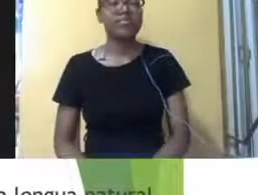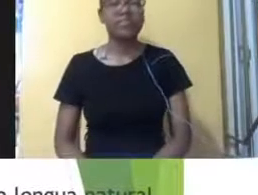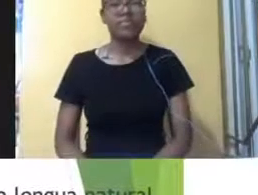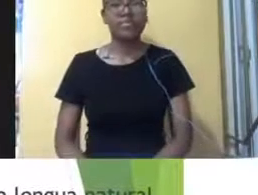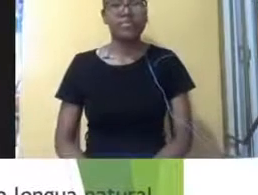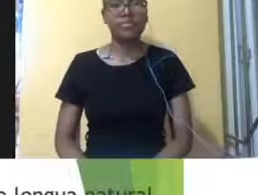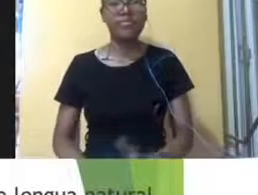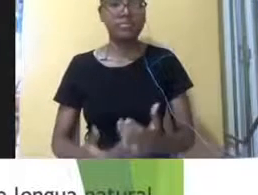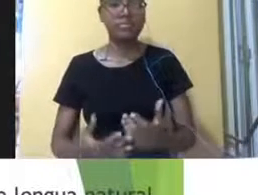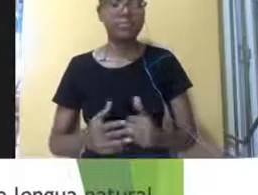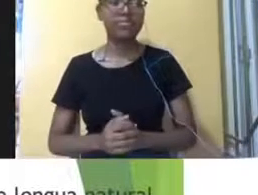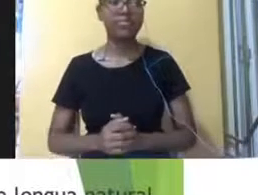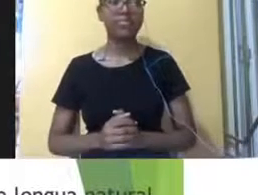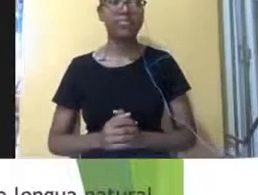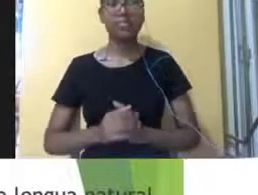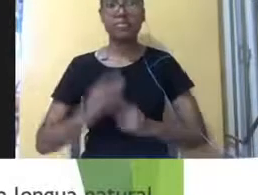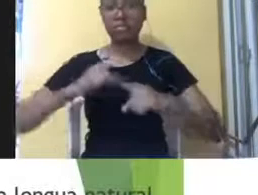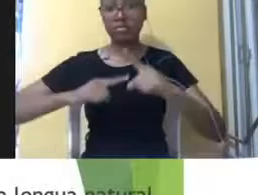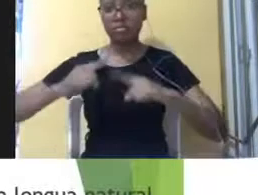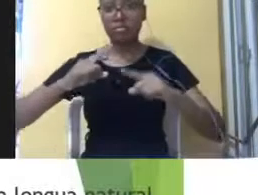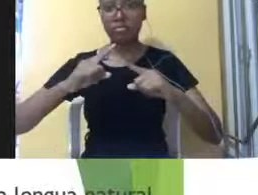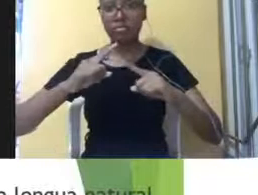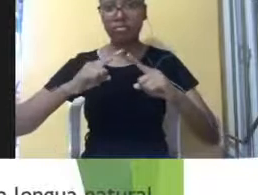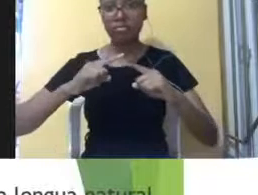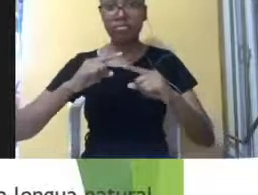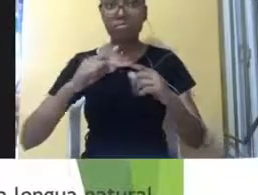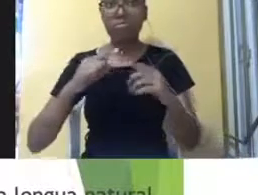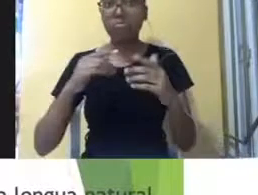Bueno, dentro de la lengua de señas existen, como le decía,